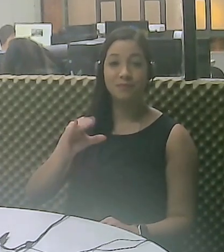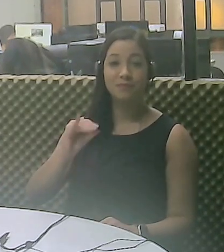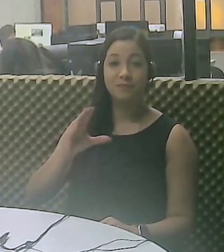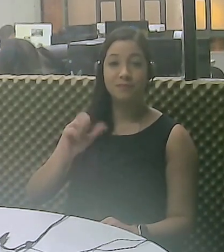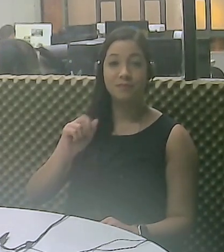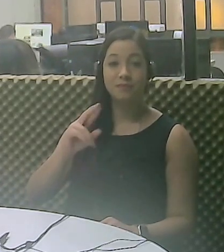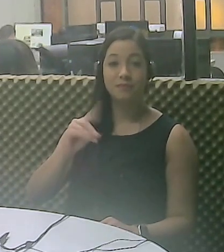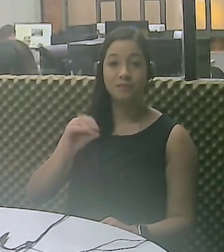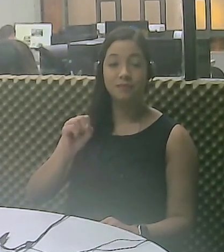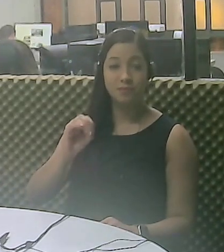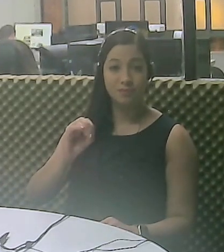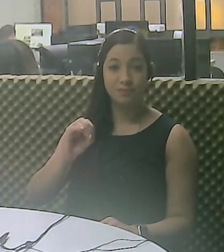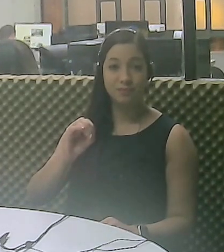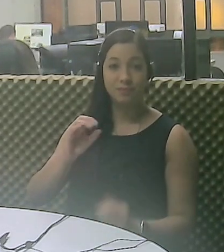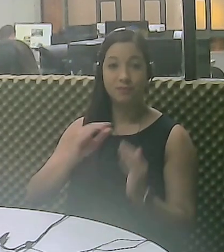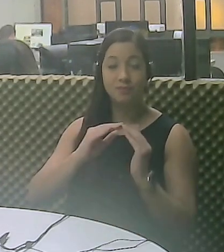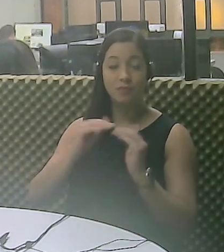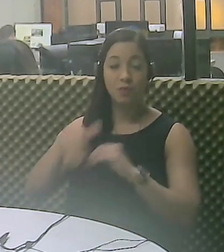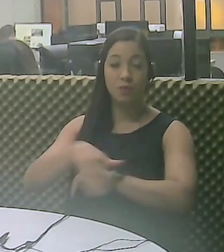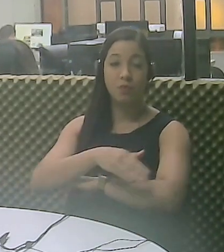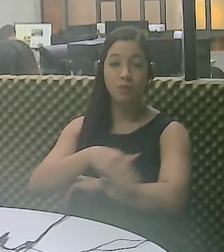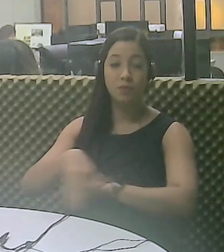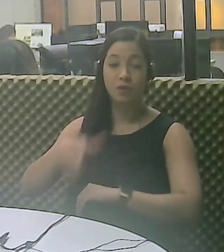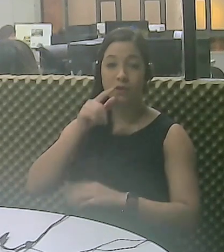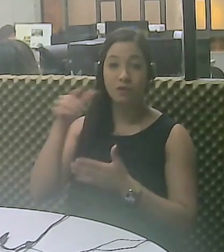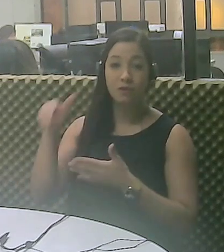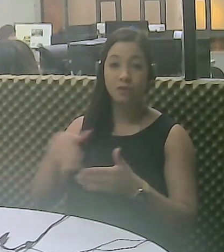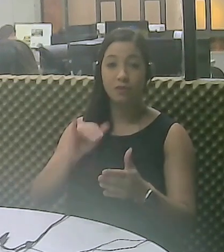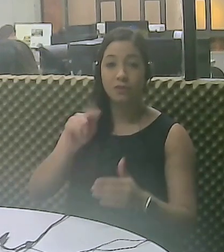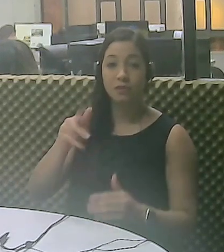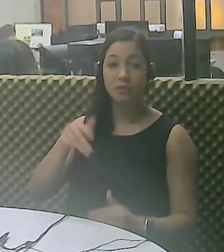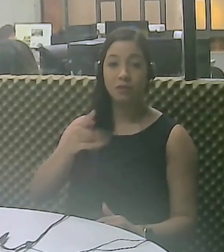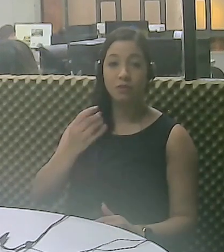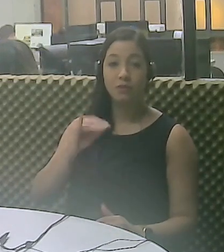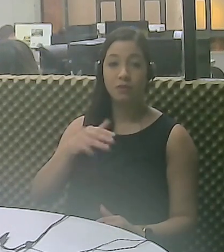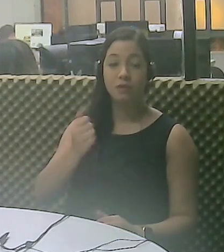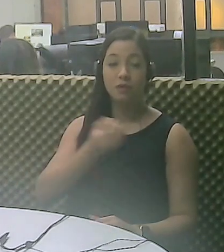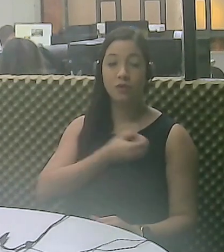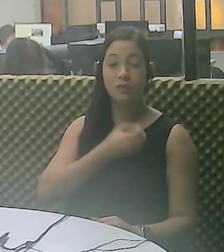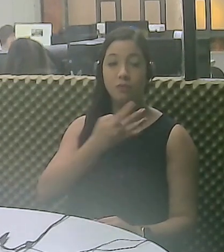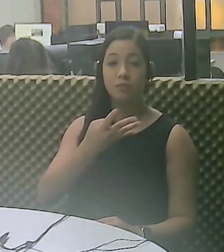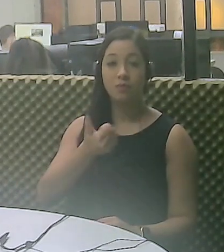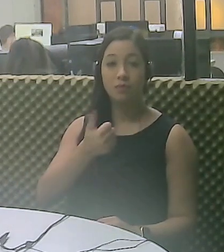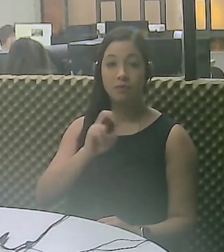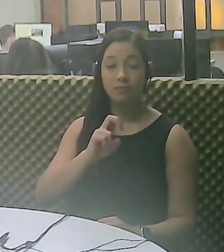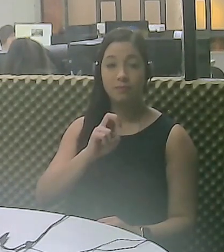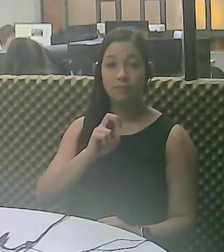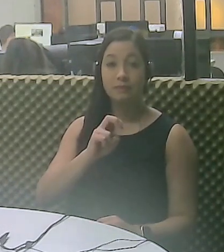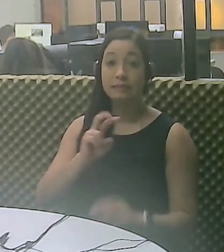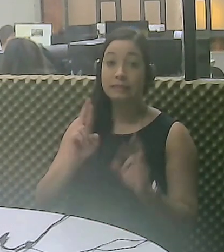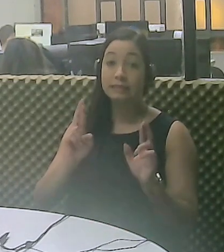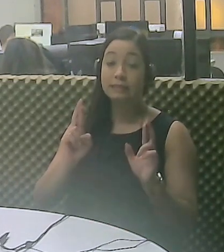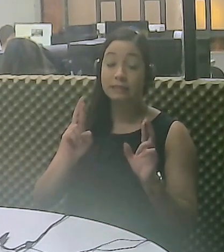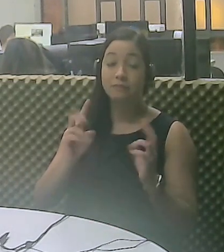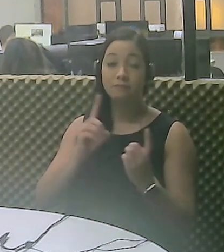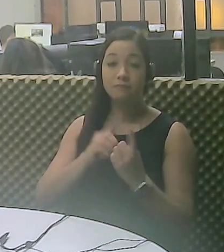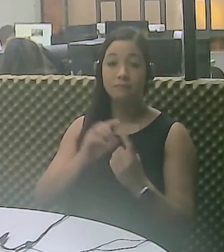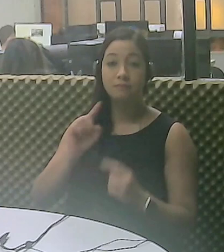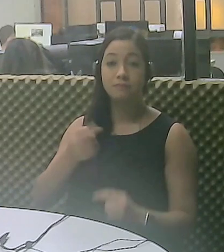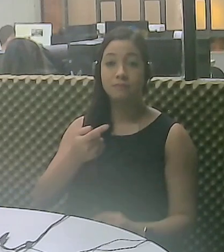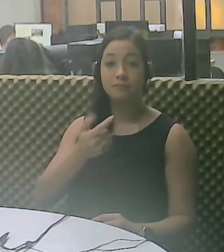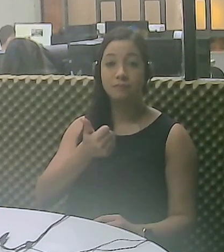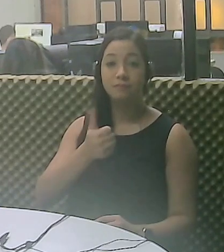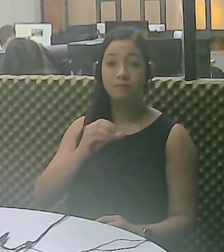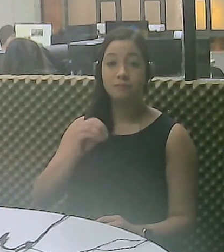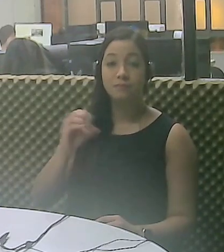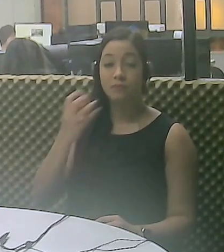Cardoso Porfírio, localizada na rua Rio Jequitinhonha, número 415. A expectativa é de atender 1.100